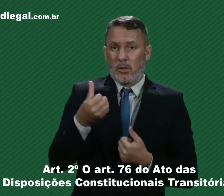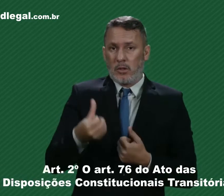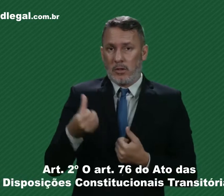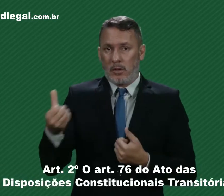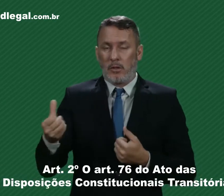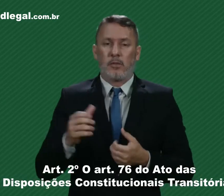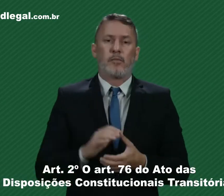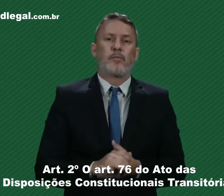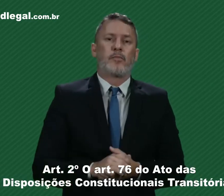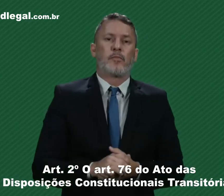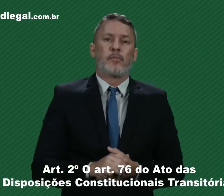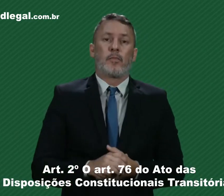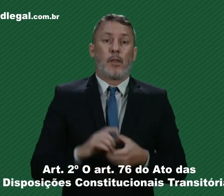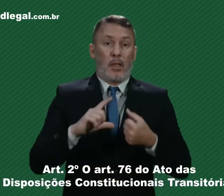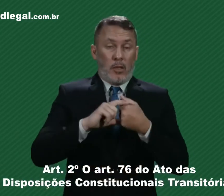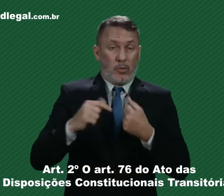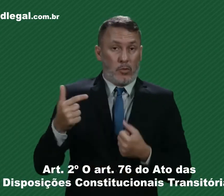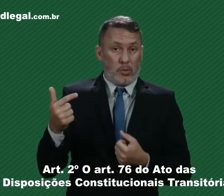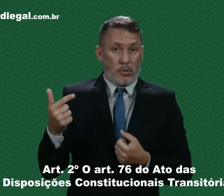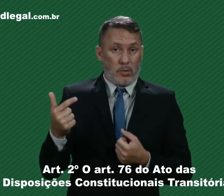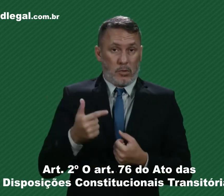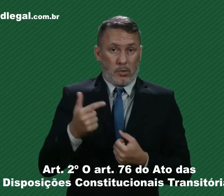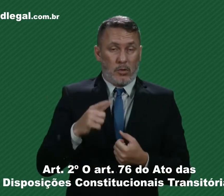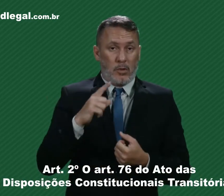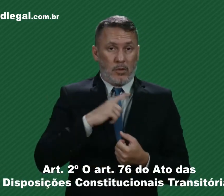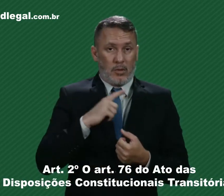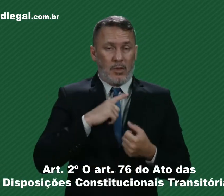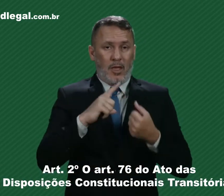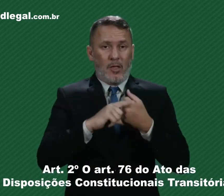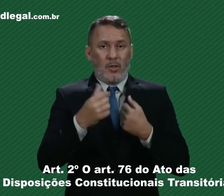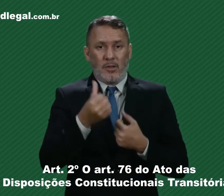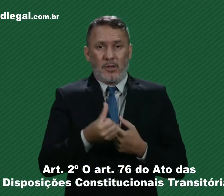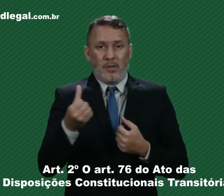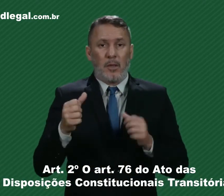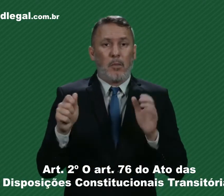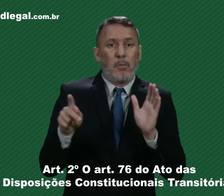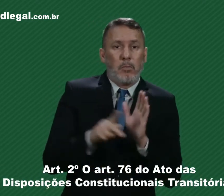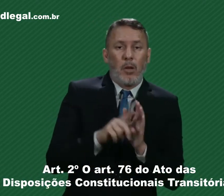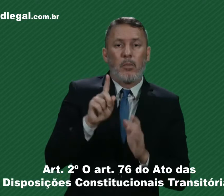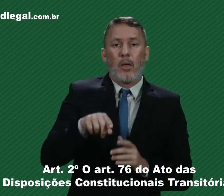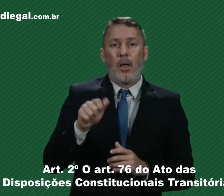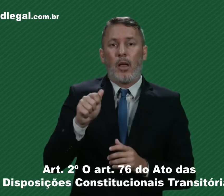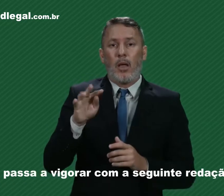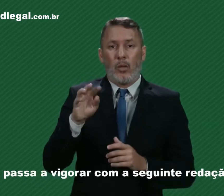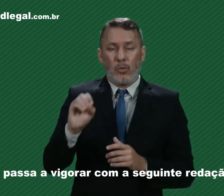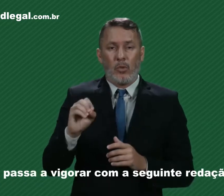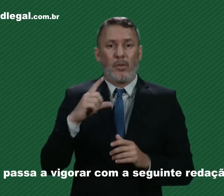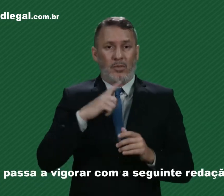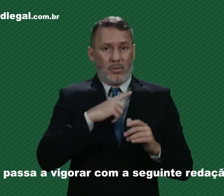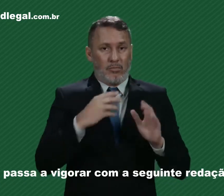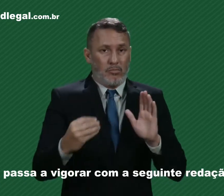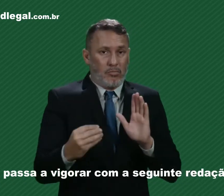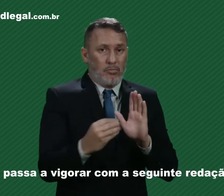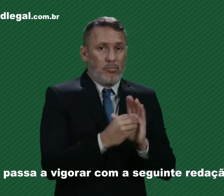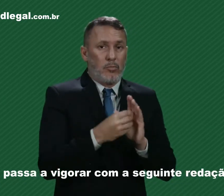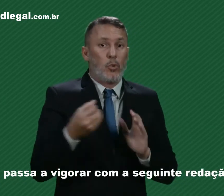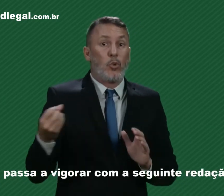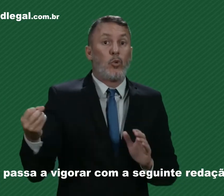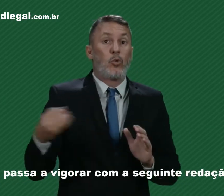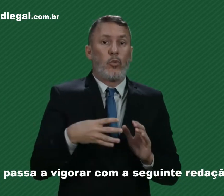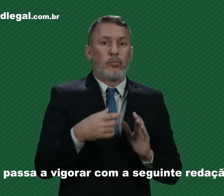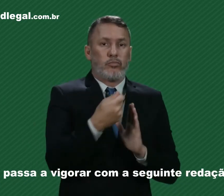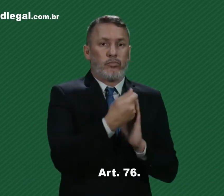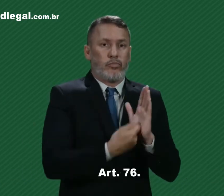166. Artigo 2º. O artigo 76 do Ato das Disposições Constitucionais Transitórias passa a vigorar com a